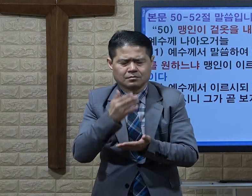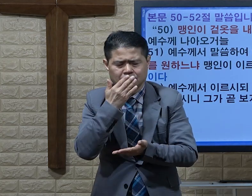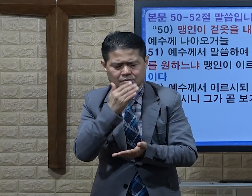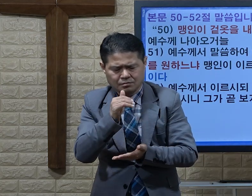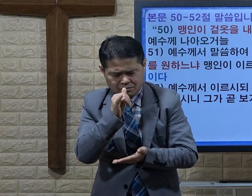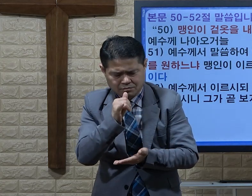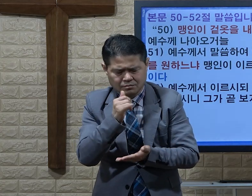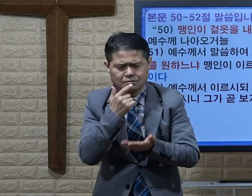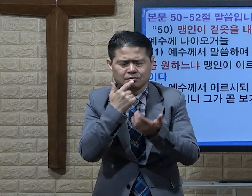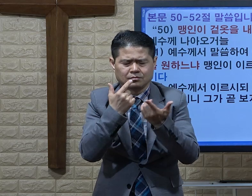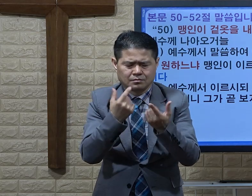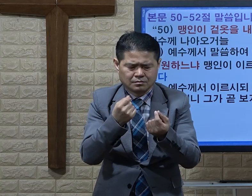원합니다.